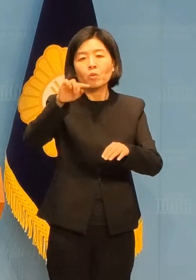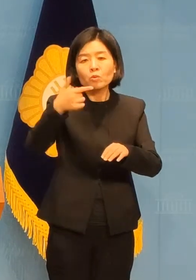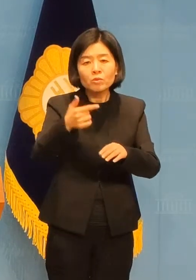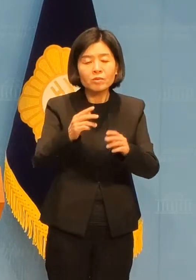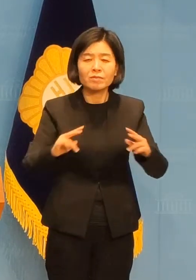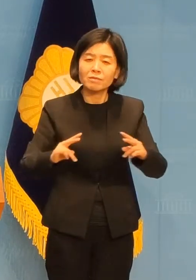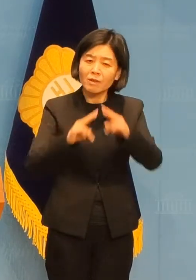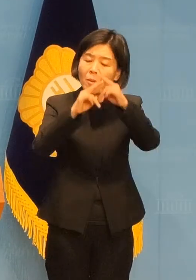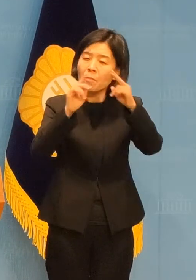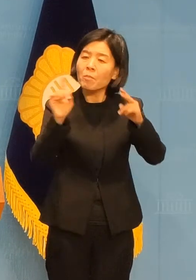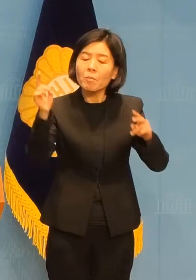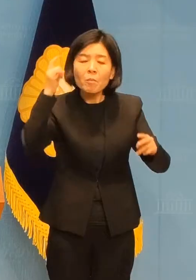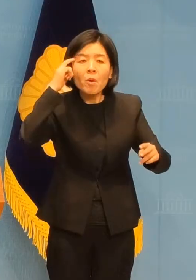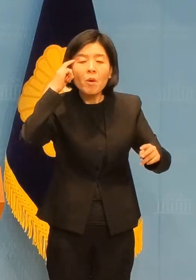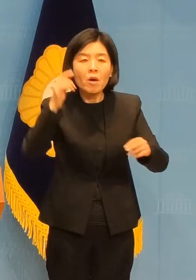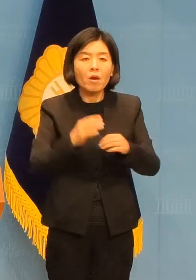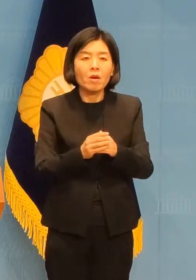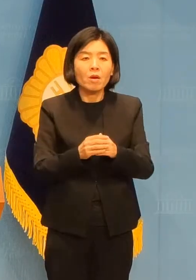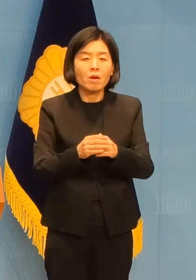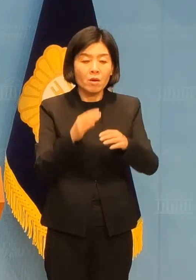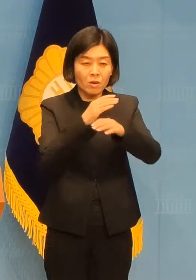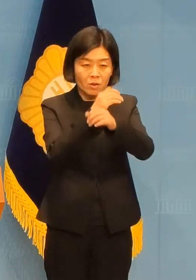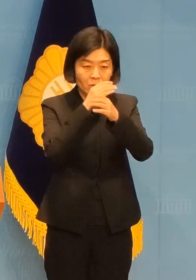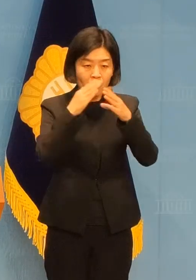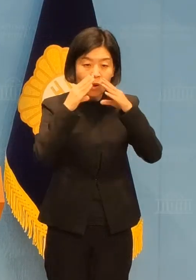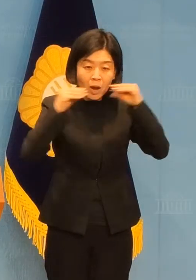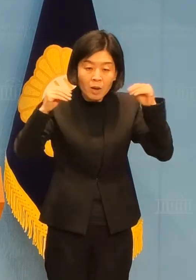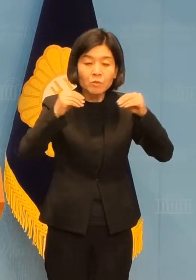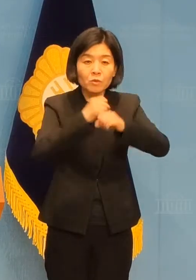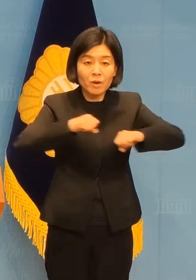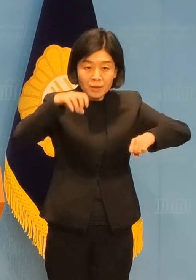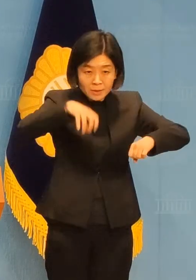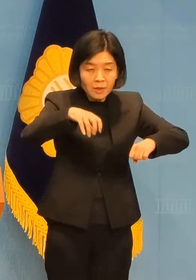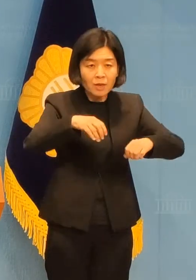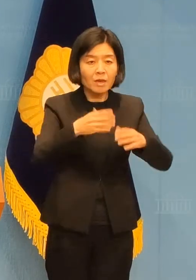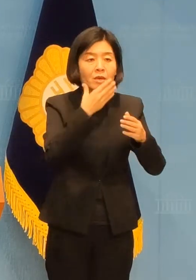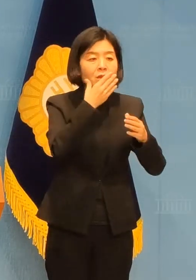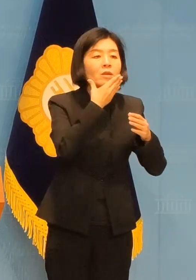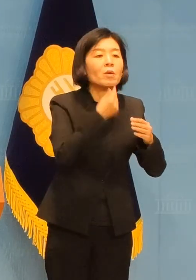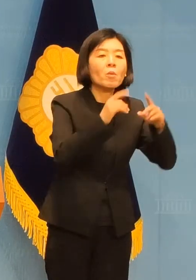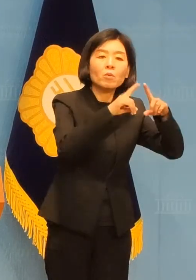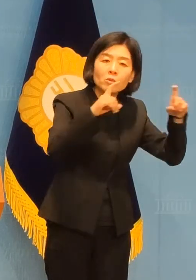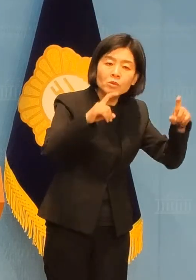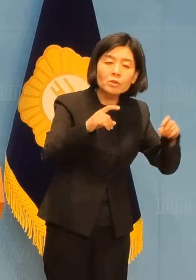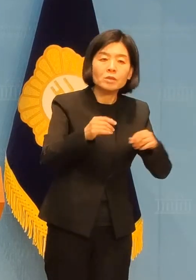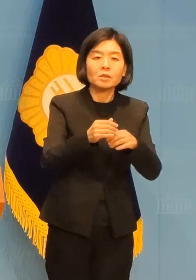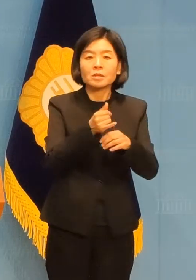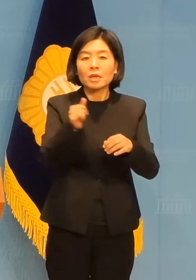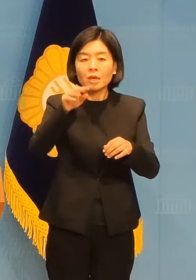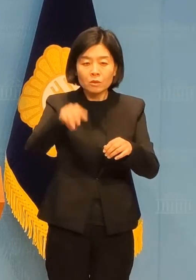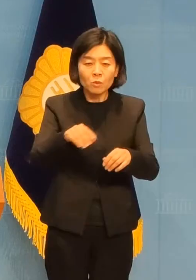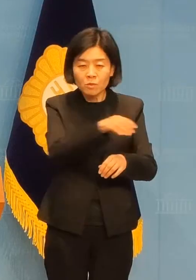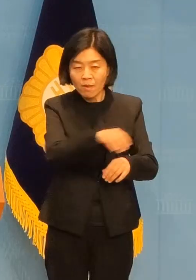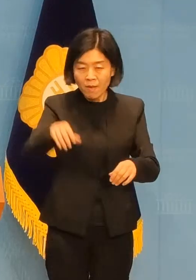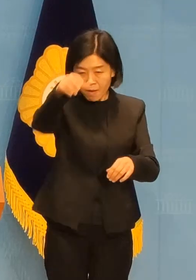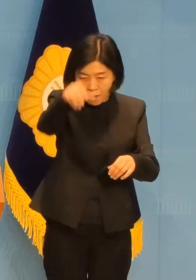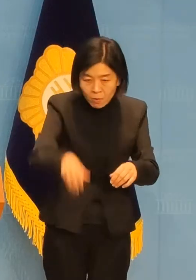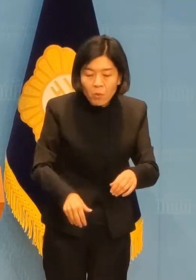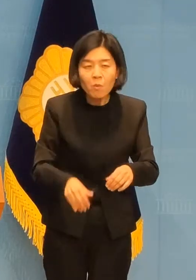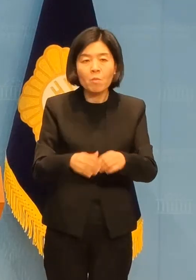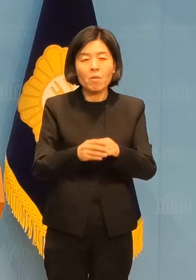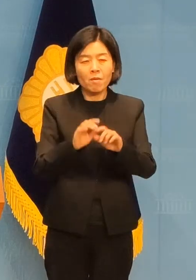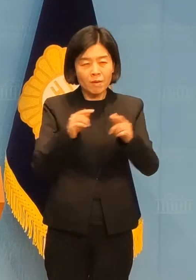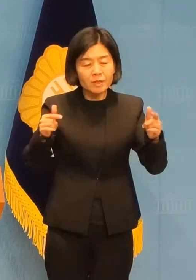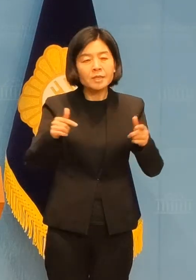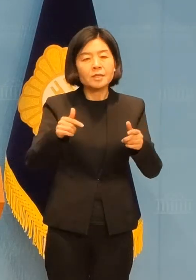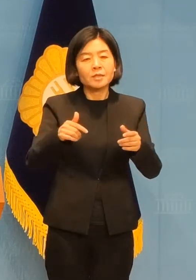특히 광화문 광장은 경복궁, 세종대로, 세종문화회관, 조선어학회 기념탑이 맞물린 역사의 심장이다.